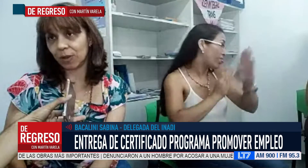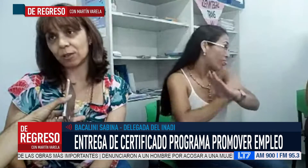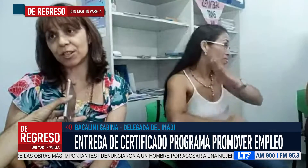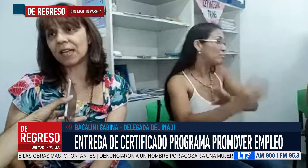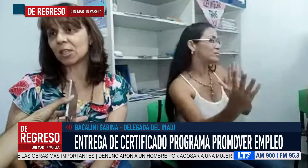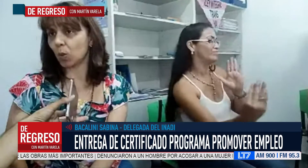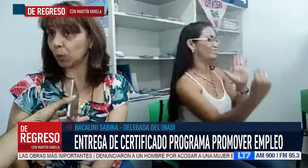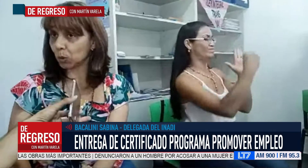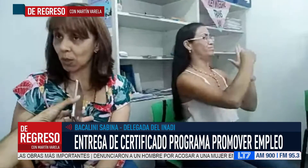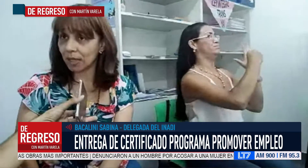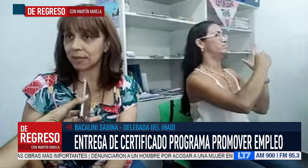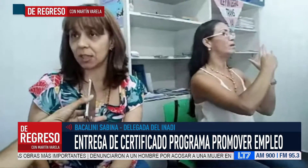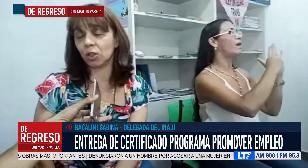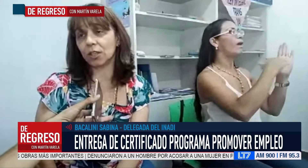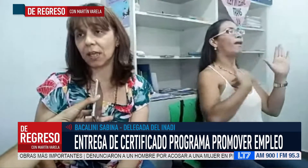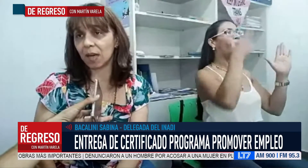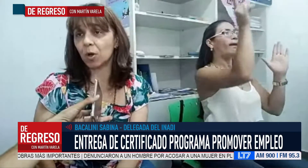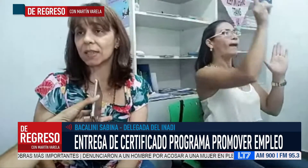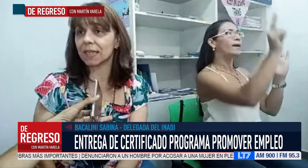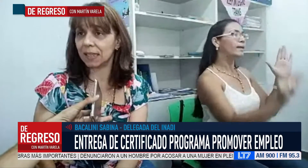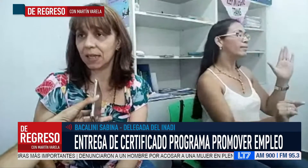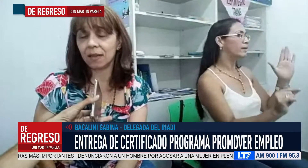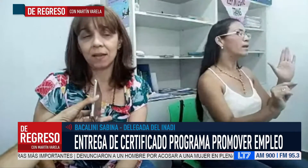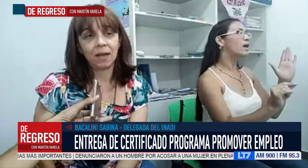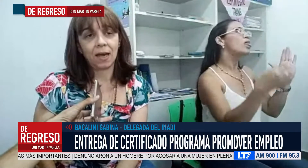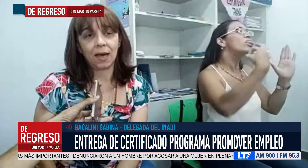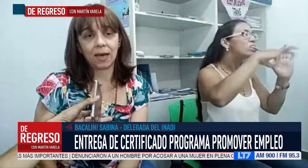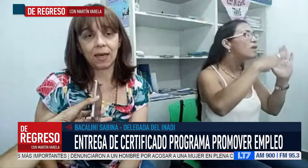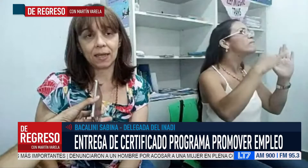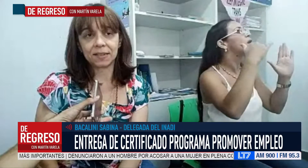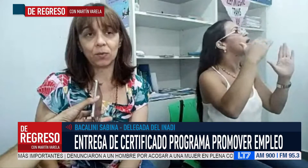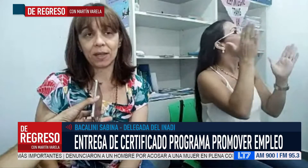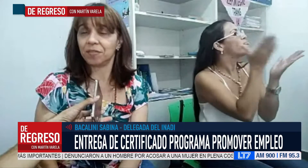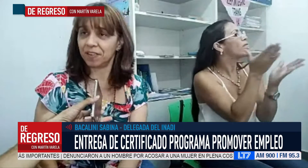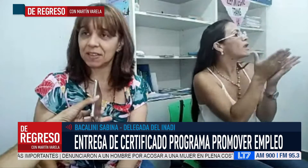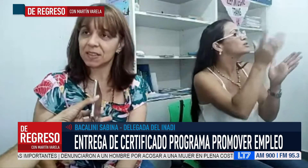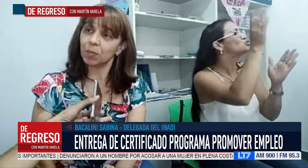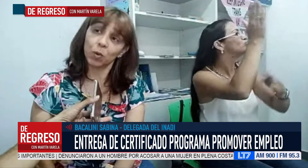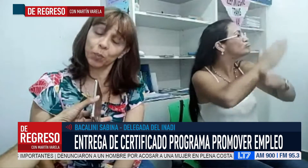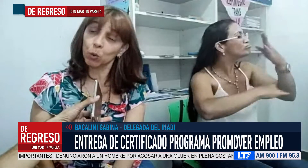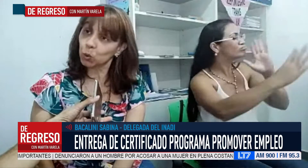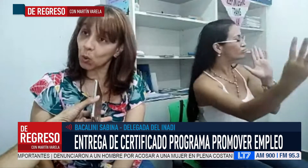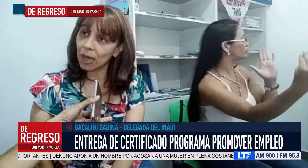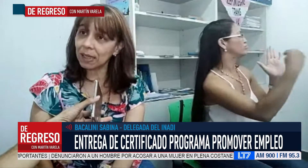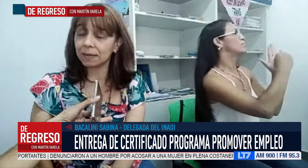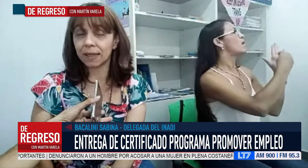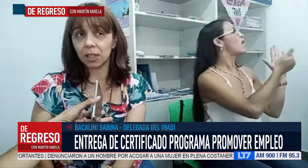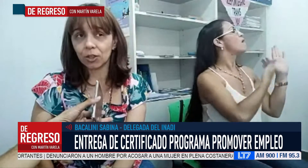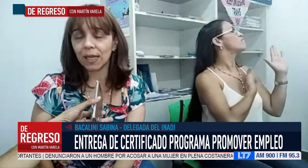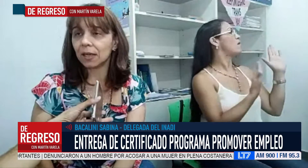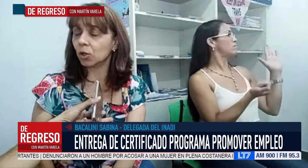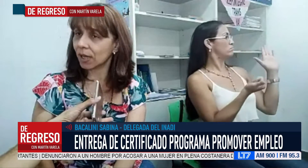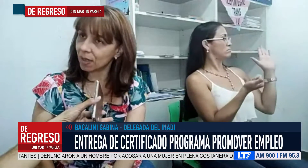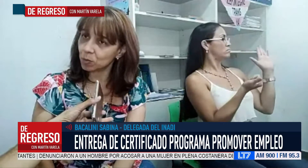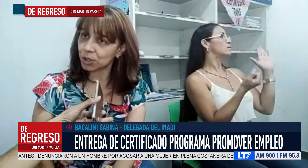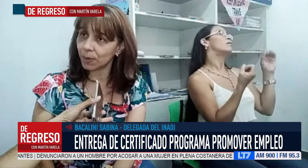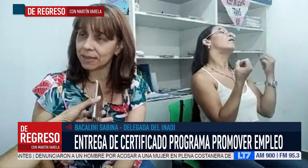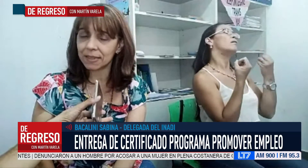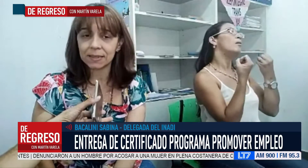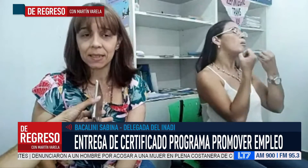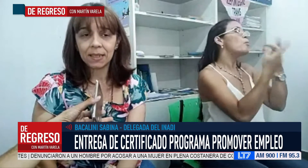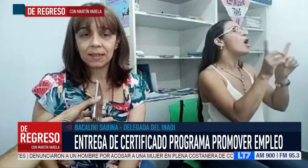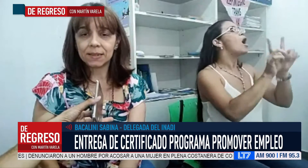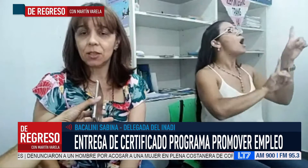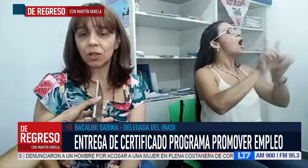Porque no sean hechos puntuales en donde tengamos que salir a hacer una defensa puntual, regional, local, muchas